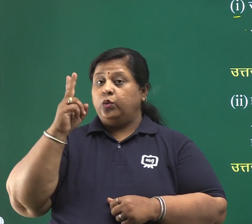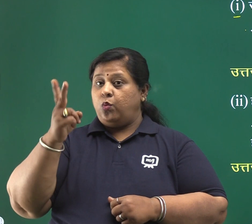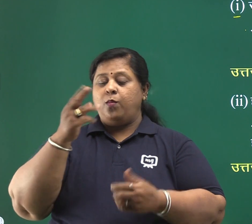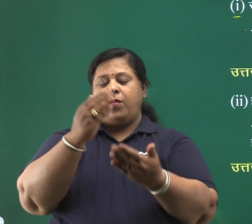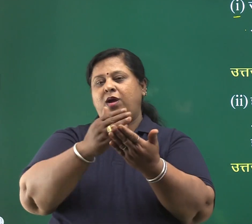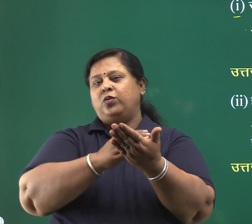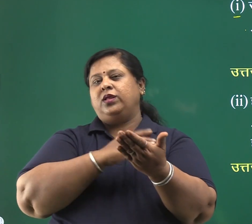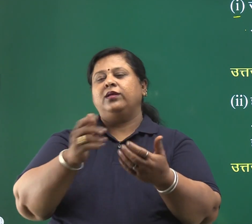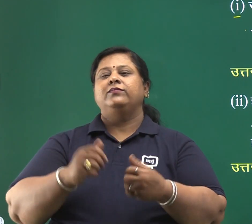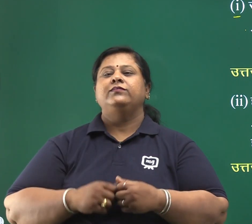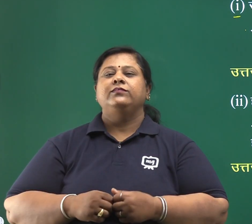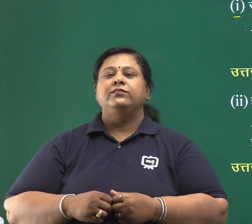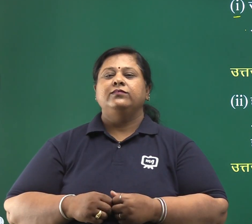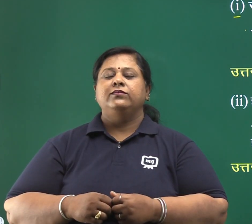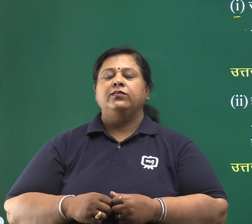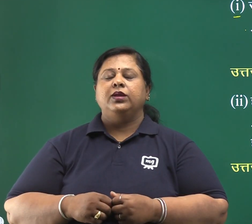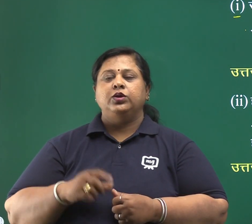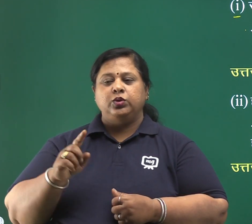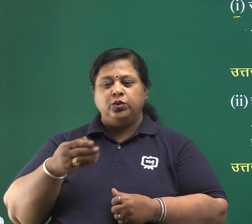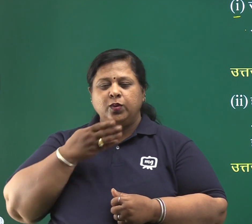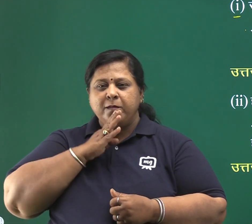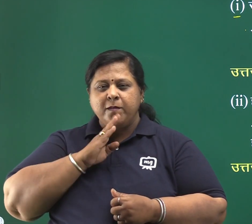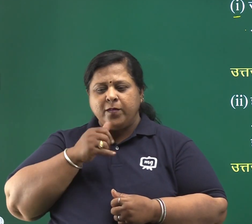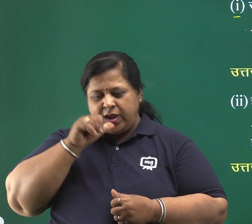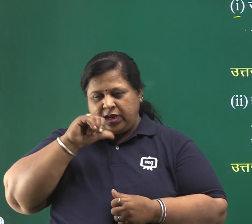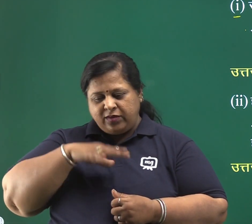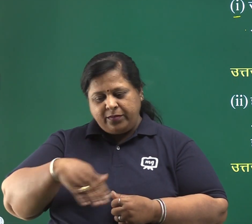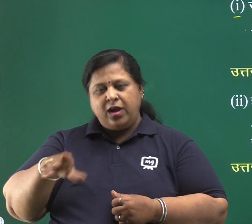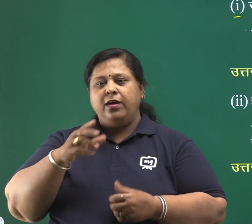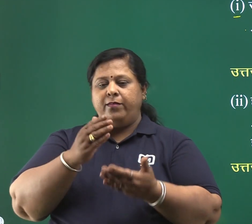होते हैं। जो तरल भाग होता है